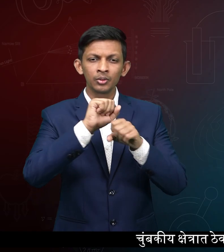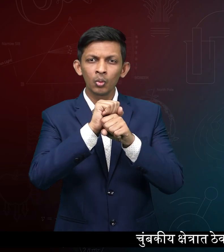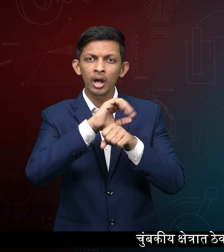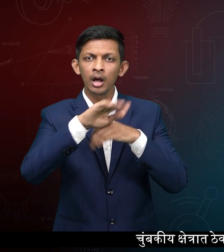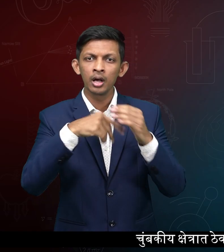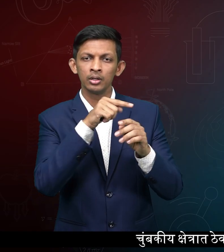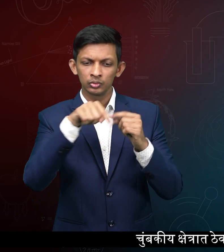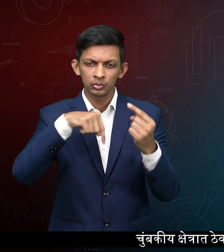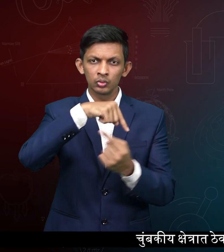बल अनुभवतो.